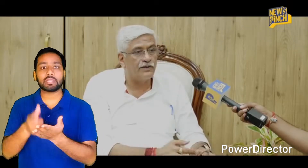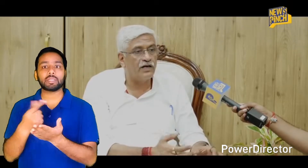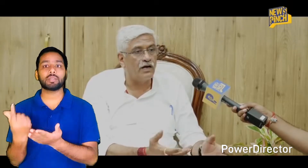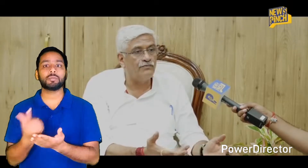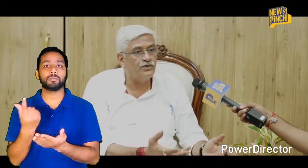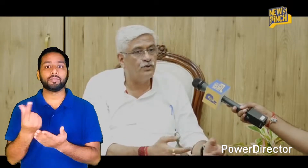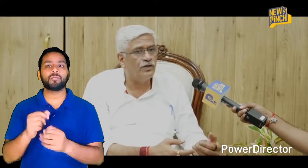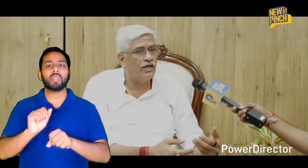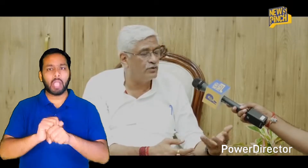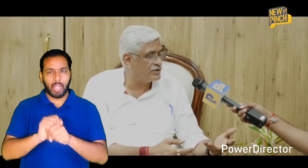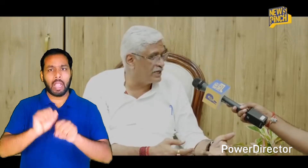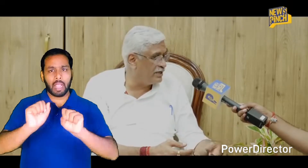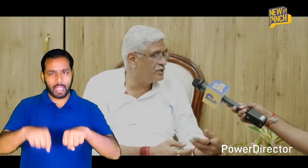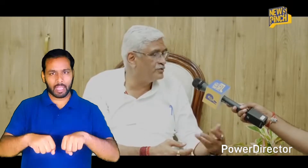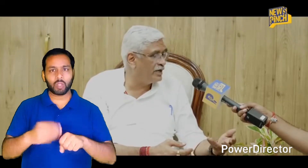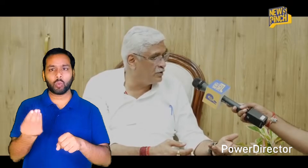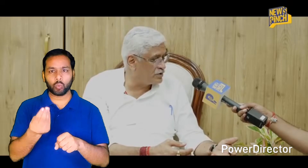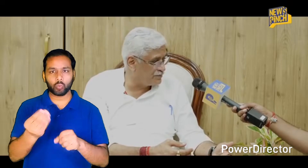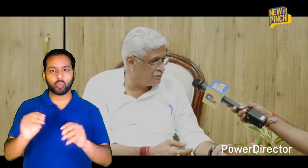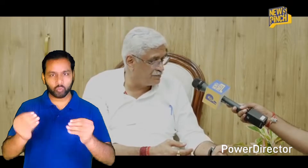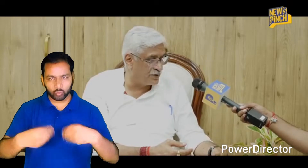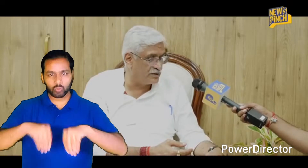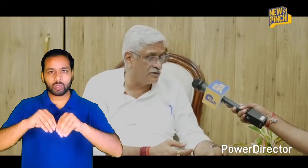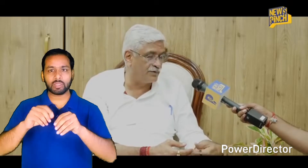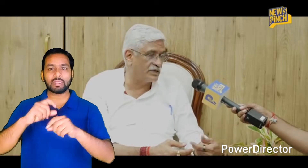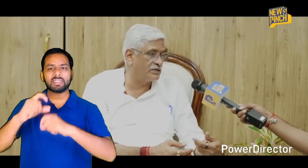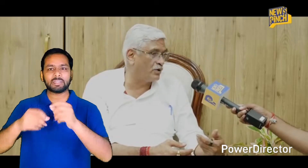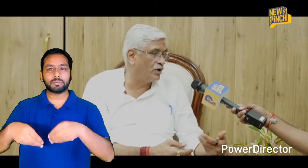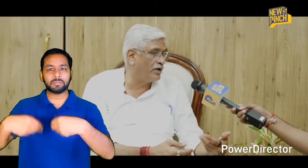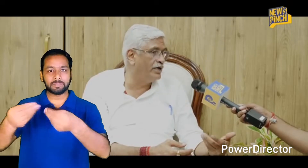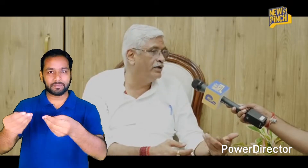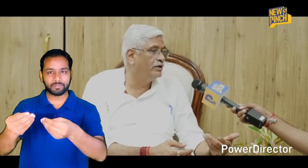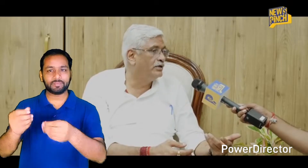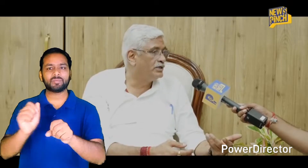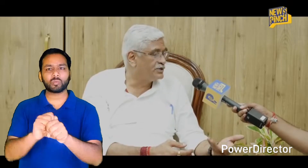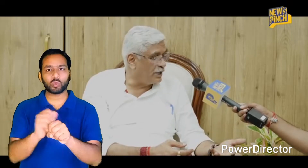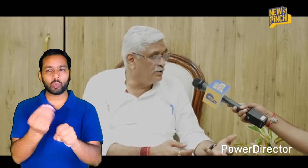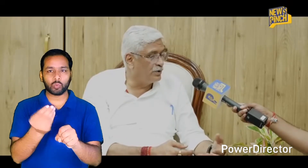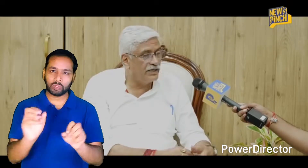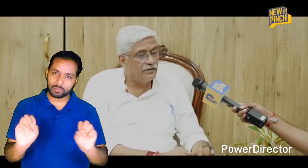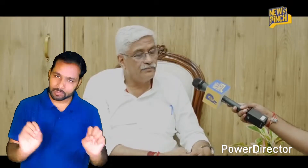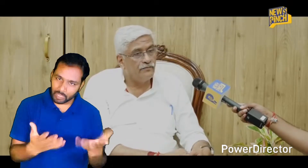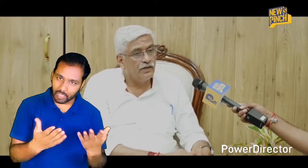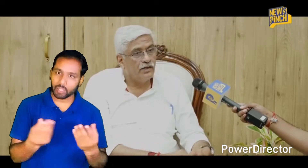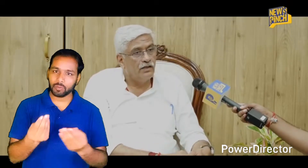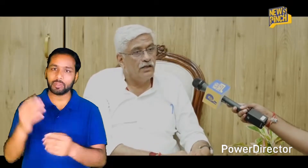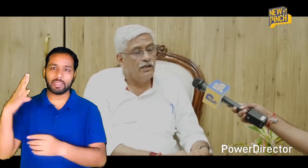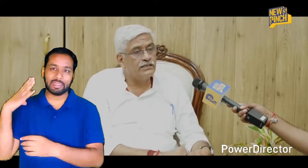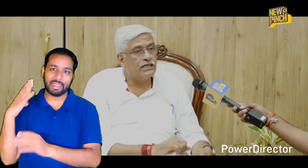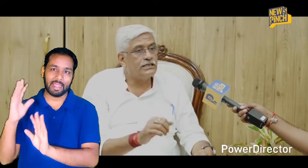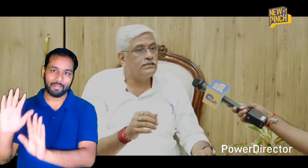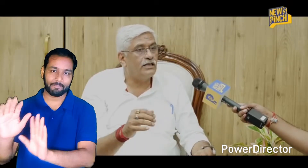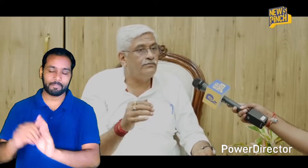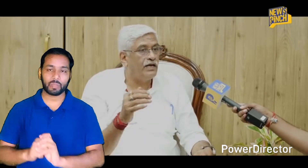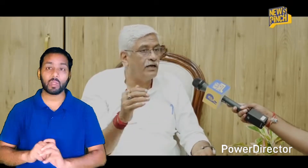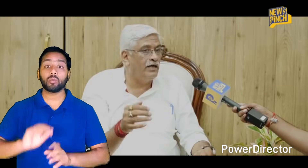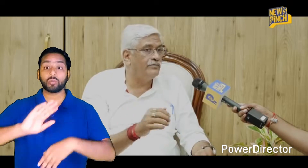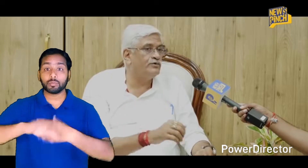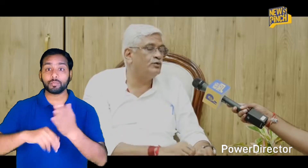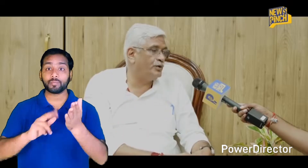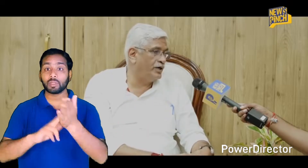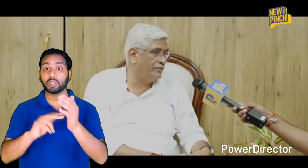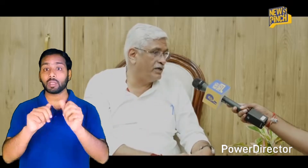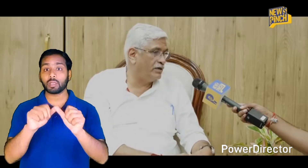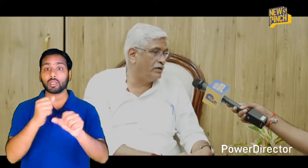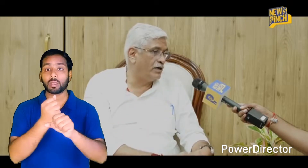थी जिस पर काम शुरू हो गया है। कुछ टेंडर्स हुए हैं, कुछ प्रोजेक्ट्स ऑलरेडी चालू हो गए। इसके साथ साथ में नगर